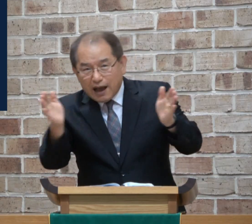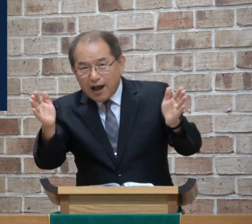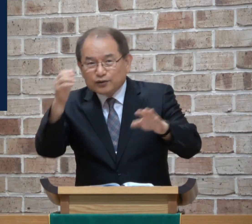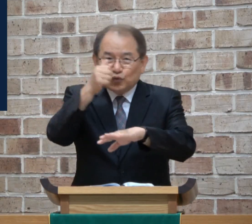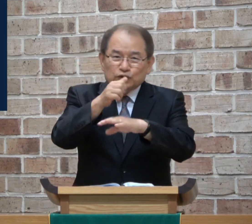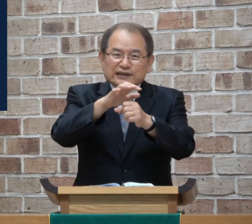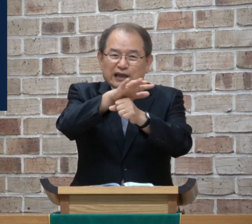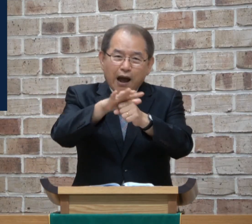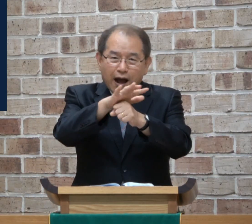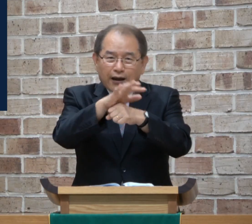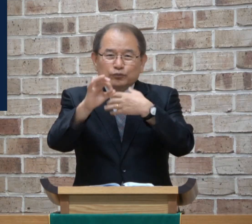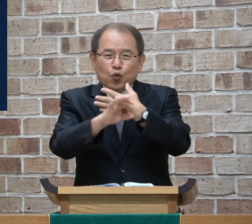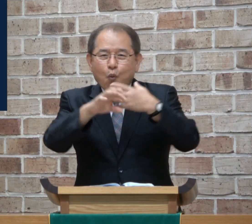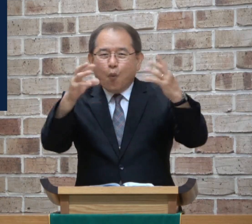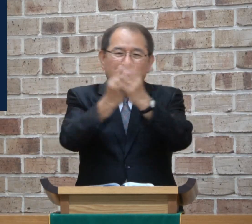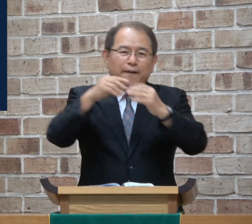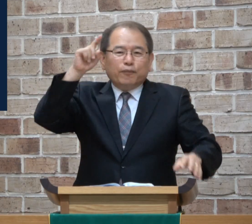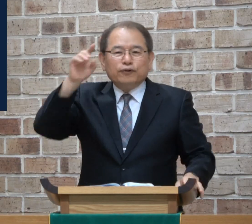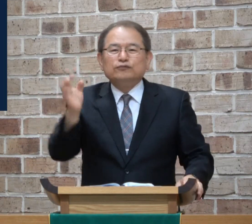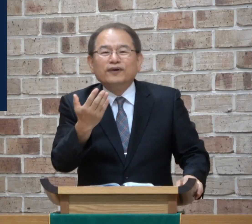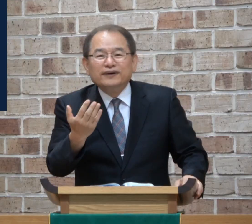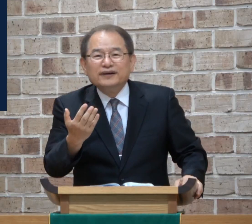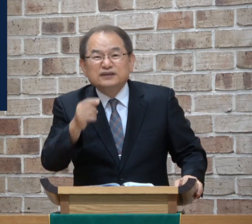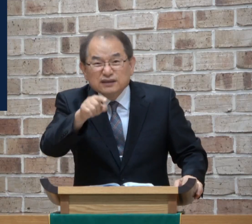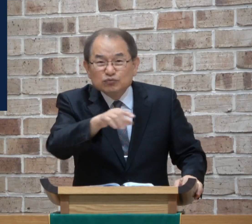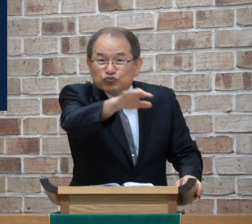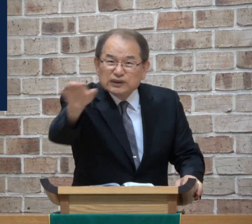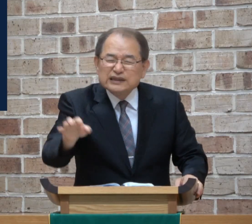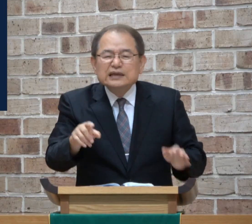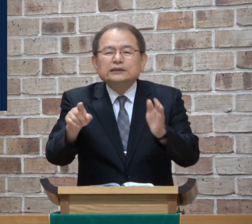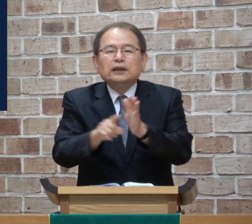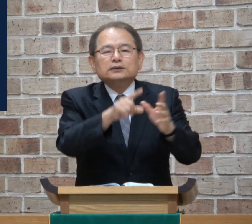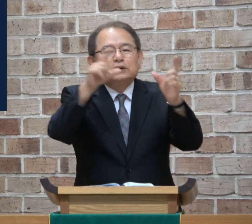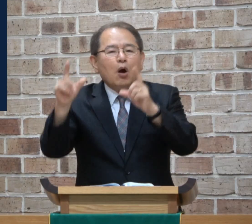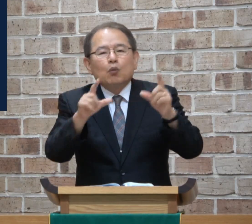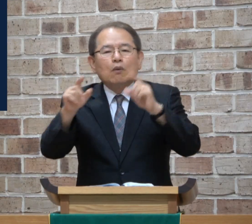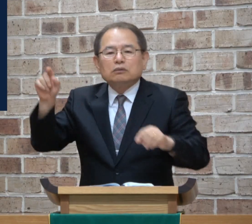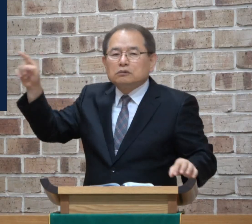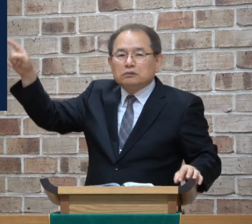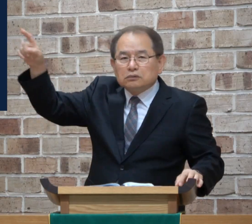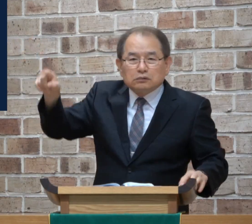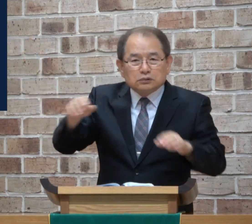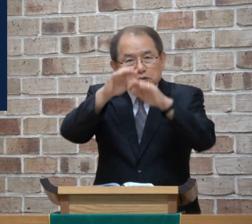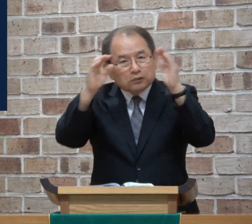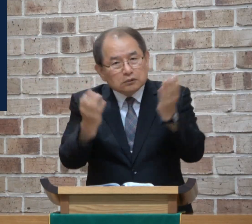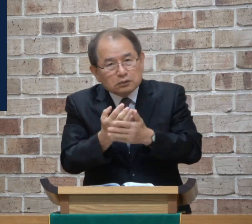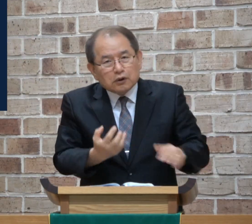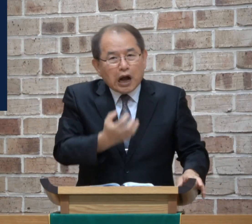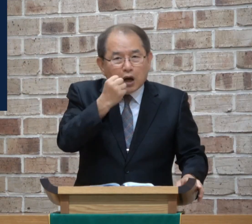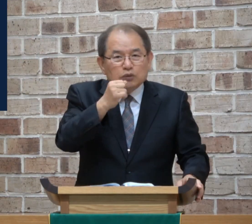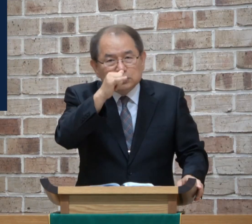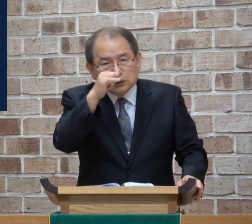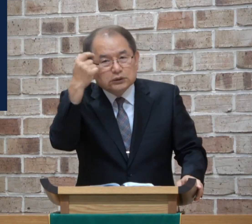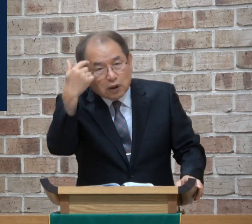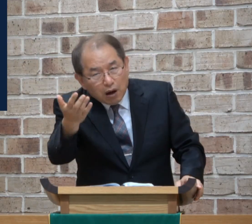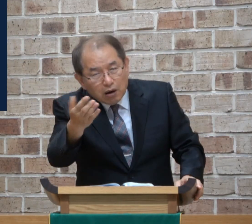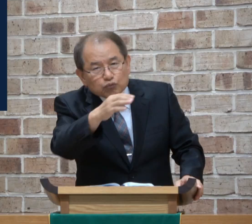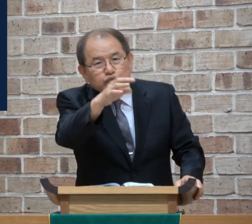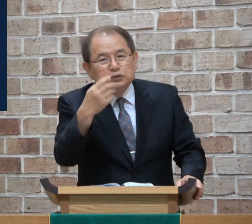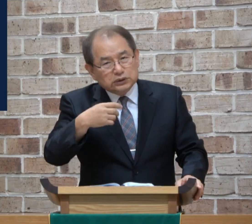믿음으로부터 시작해서 사랑으로 끝나야 완벽한 것입니다. 우리의 믿음 생활은 이 모든 8가지를 우리가